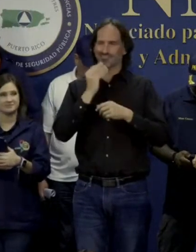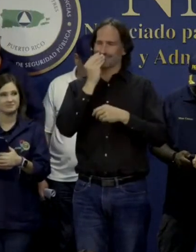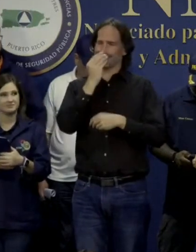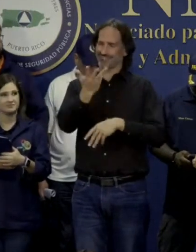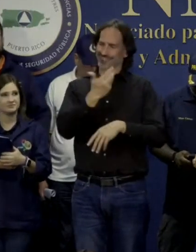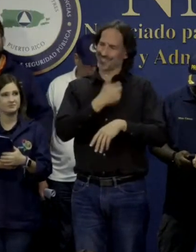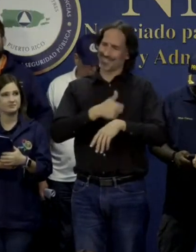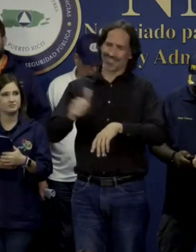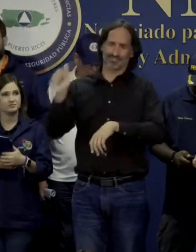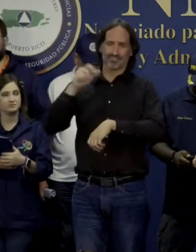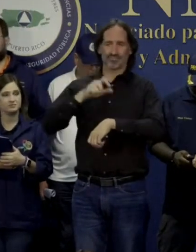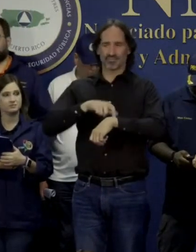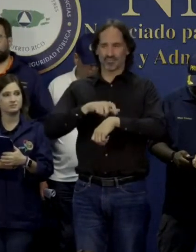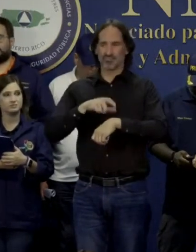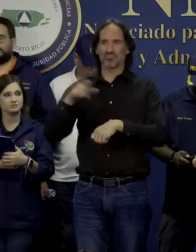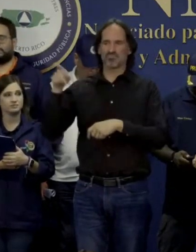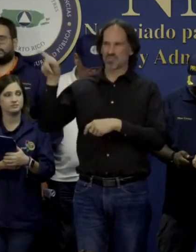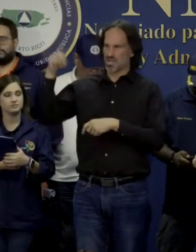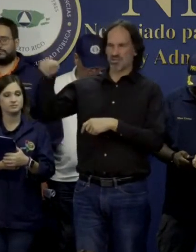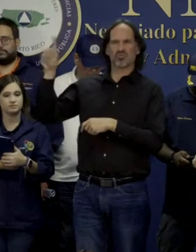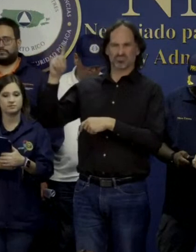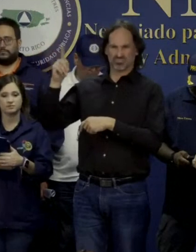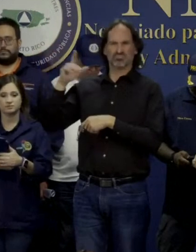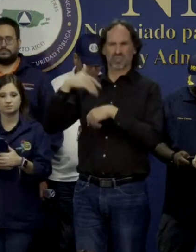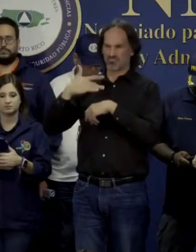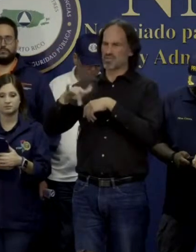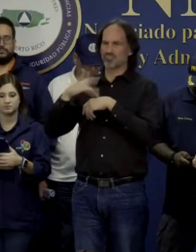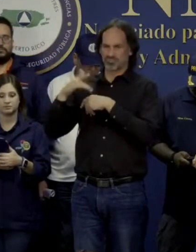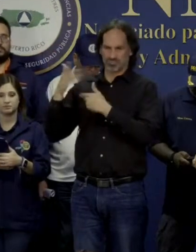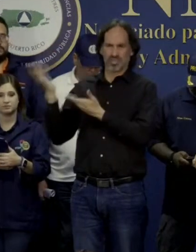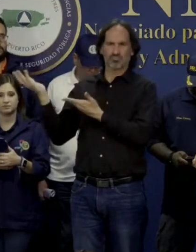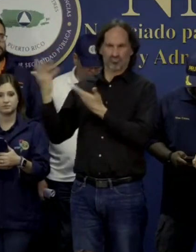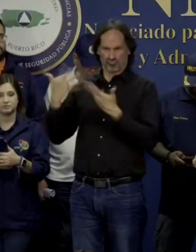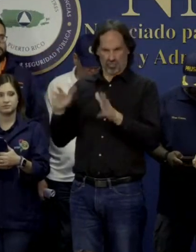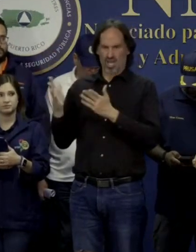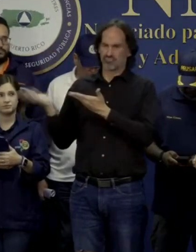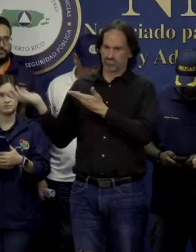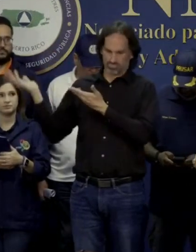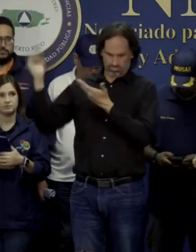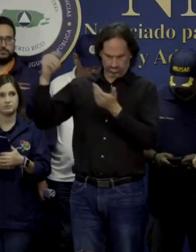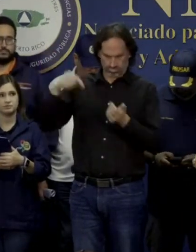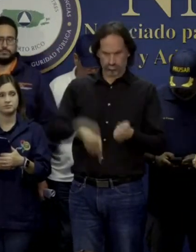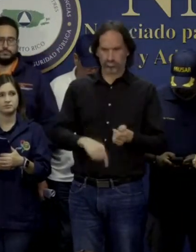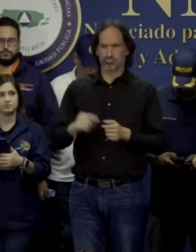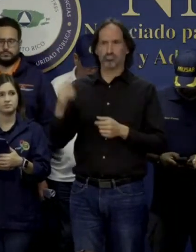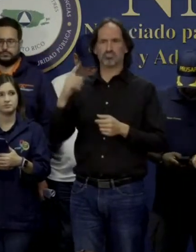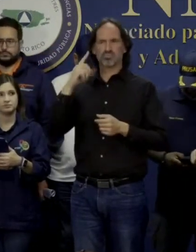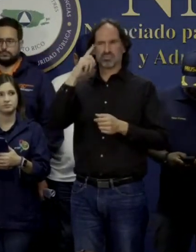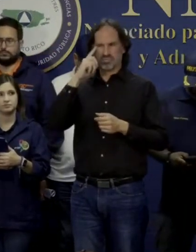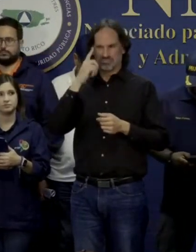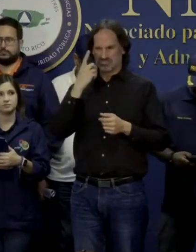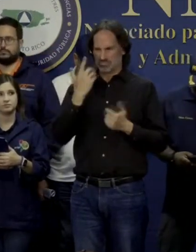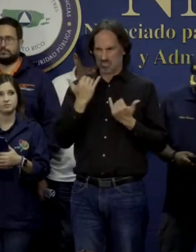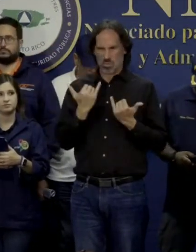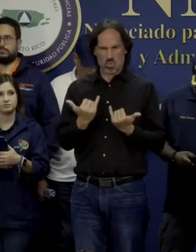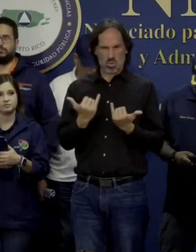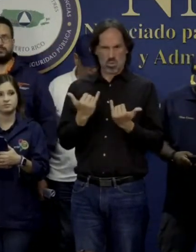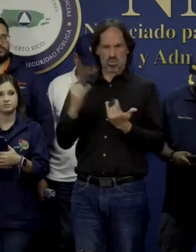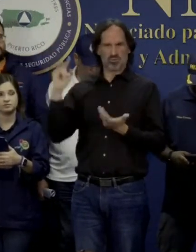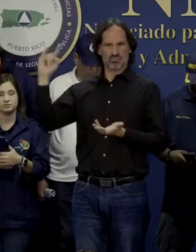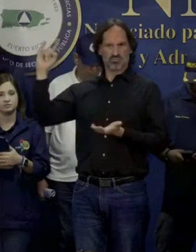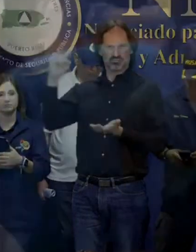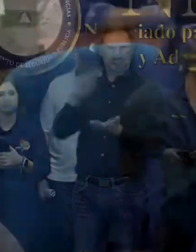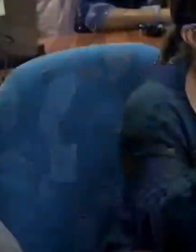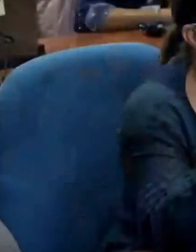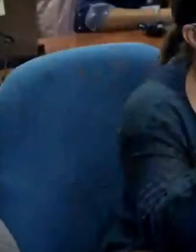todas esas personas a Puerto Rico. Ya vienen de camino algunos, que hay algunos vuelos que podrían estar llegando hoy y mañana, y así sucesivamente. Sí,